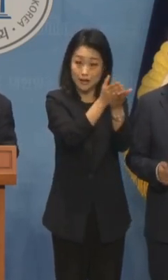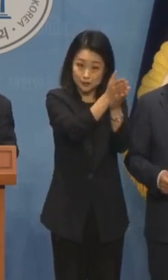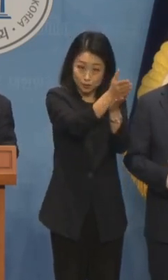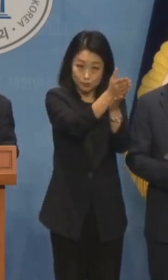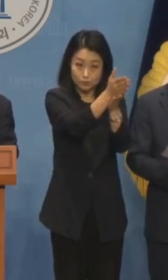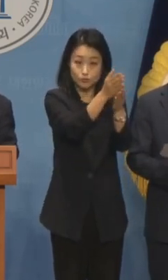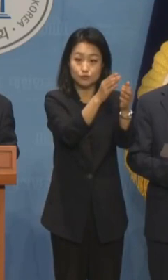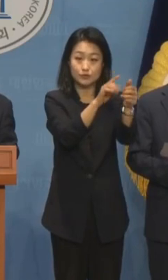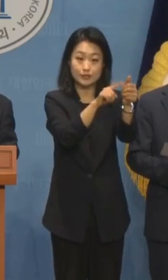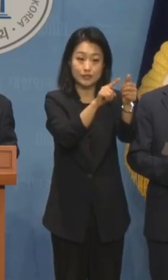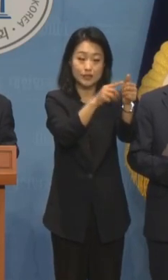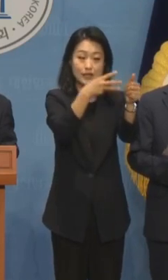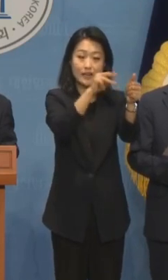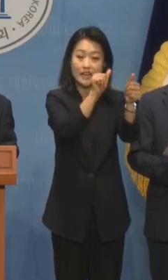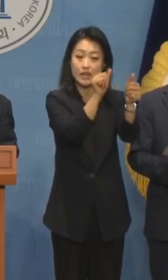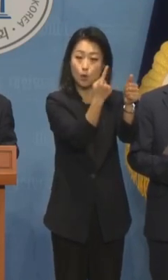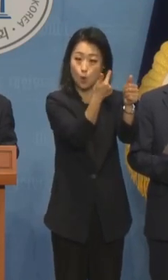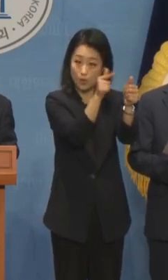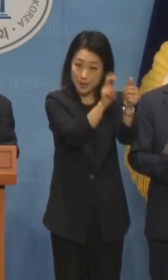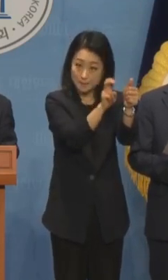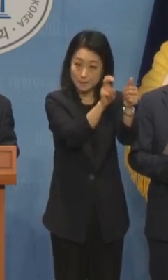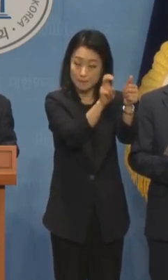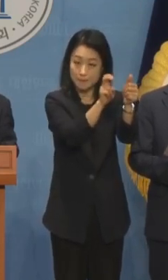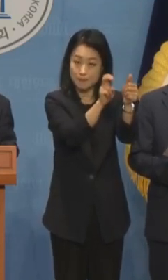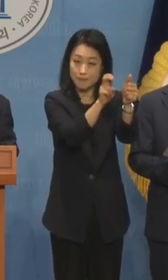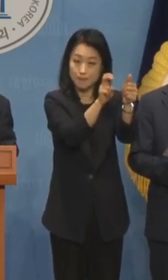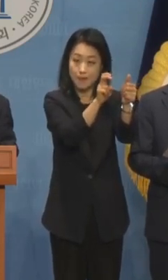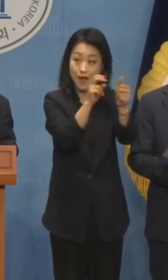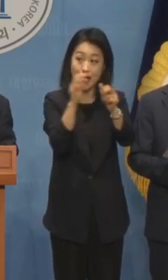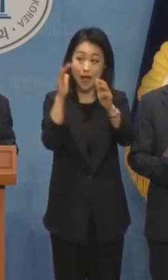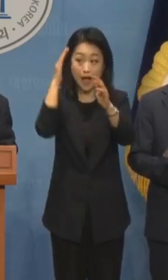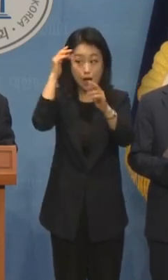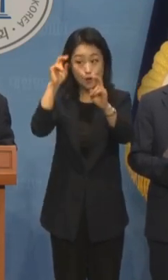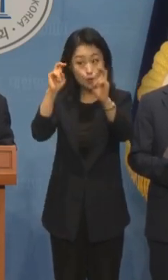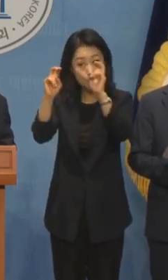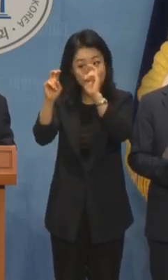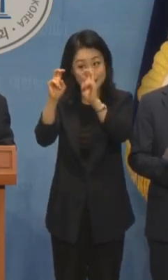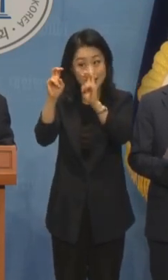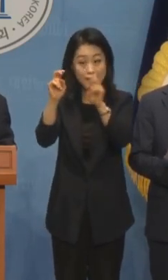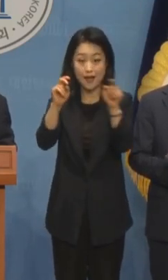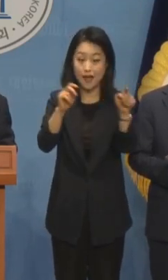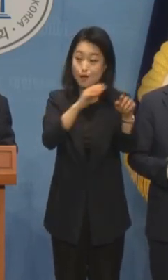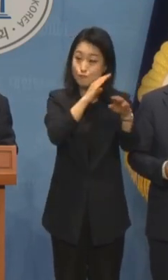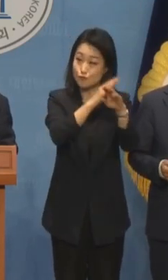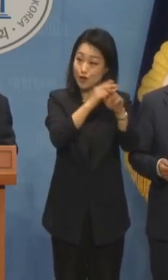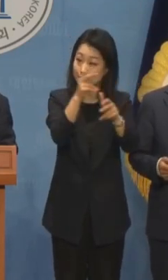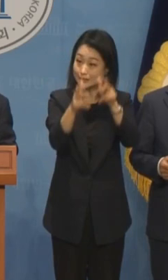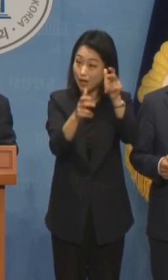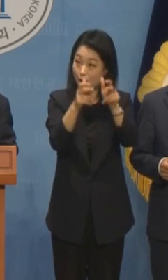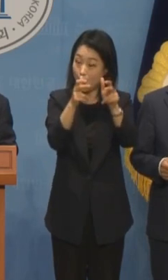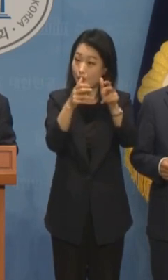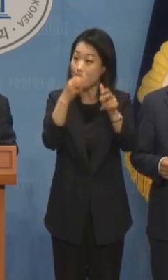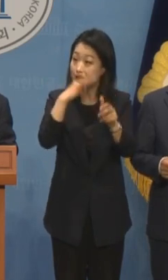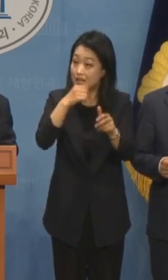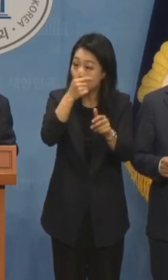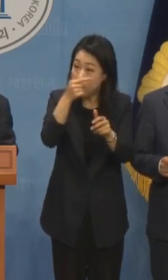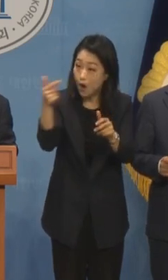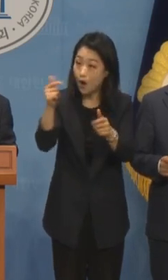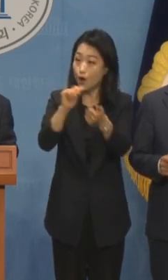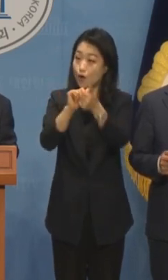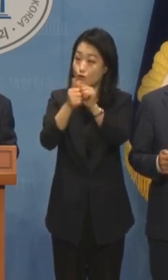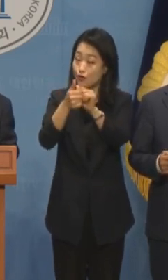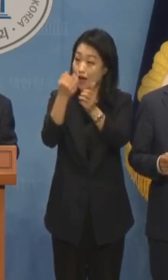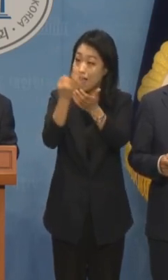리호남은 대북 사업이 한국 기업의 주가에 큰 영향을 끼치고 돈을 벌게 할 수 있다는